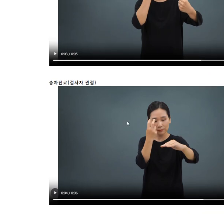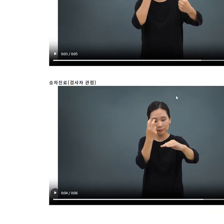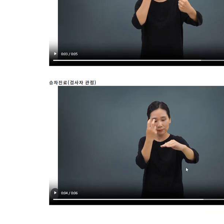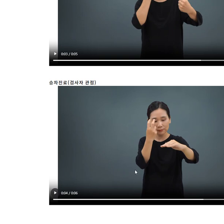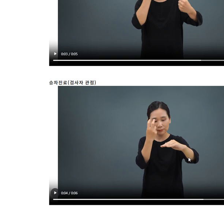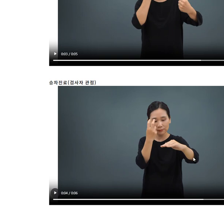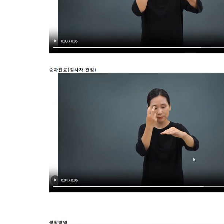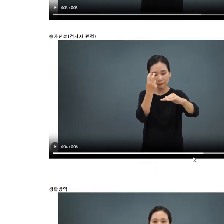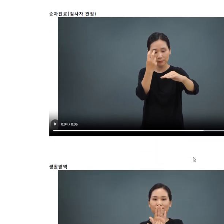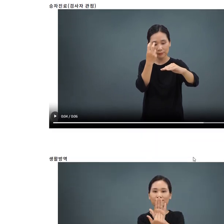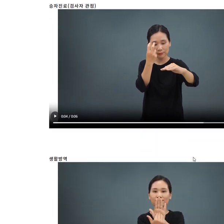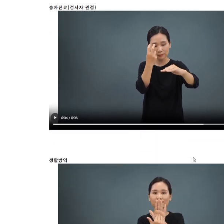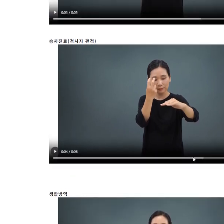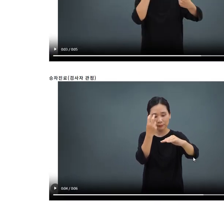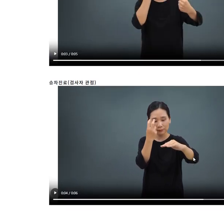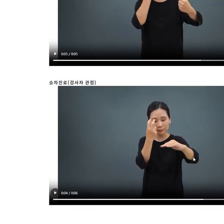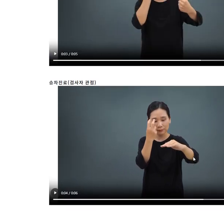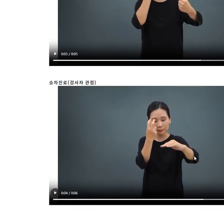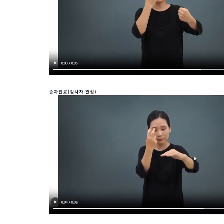경우에는 이렇게 표현하셔야 되는 거죠.